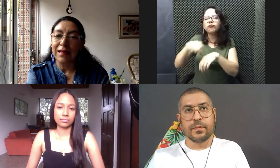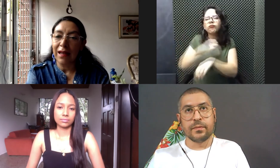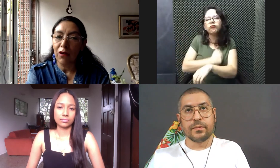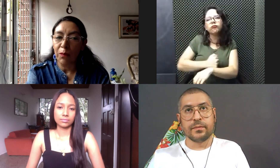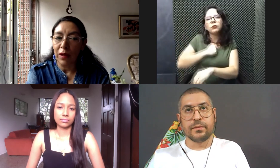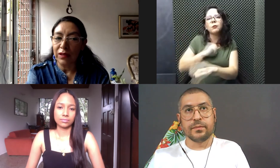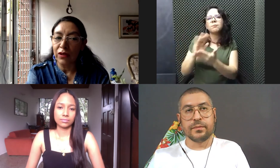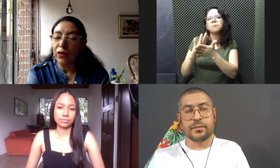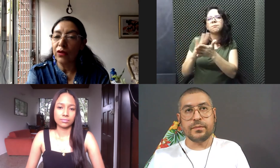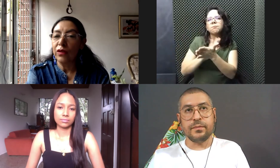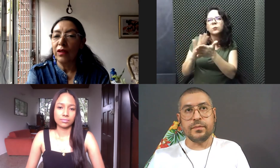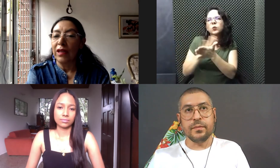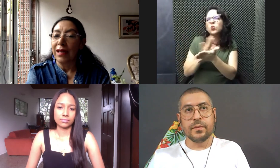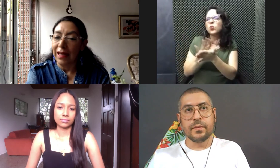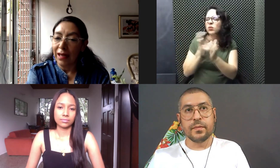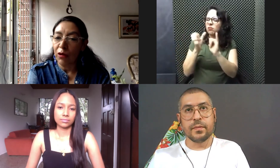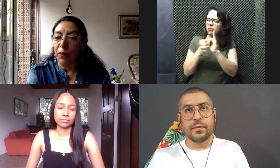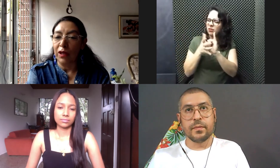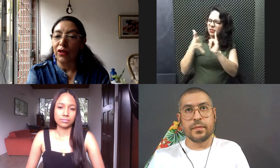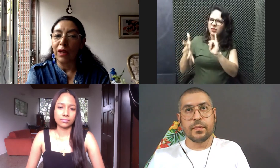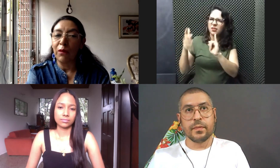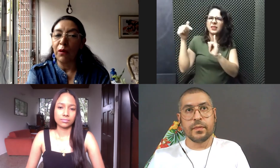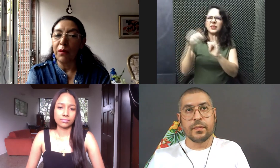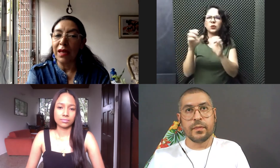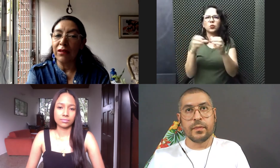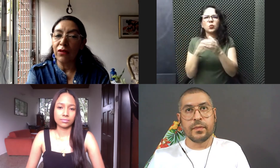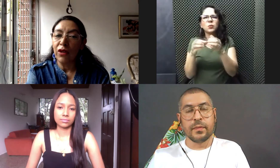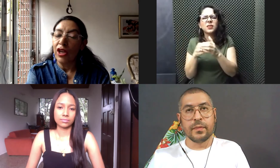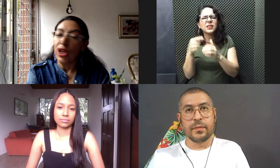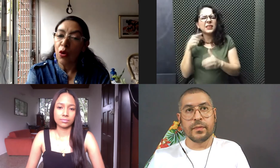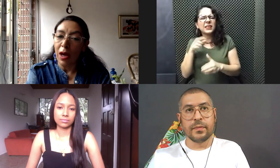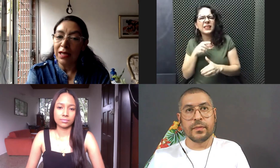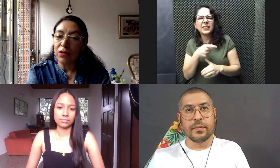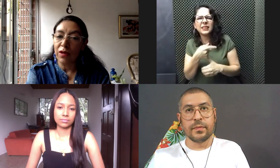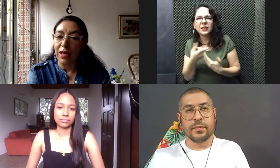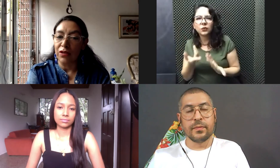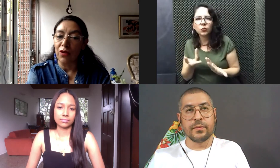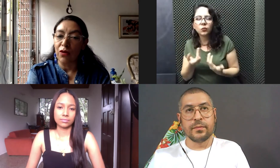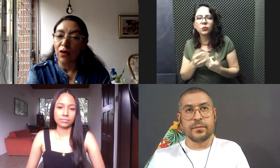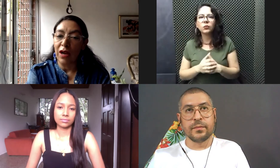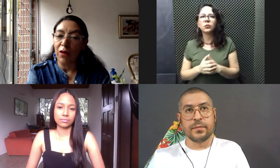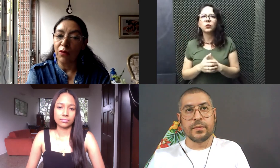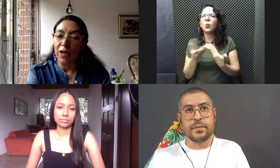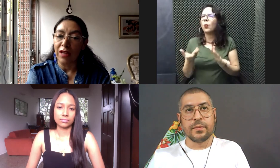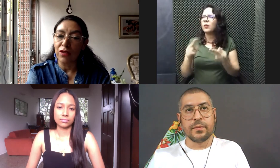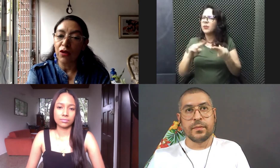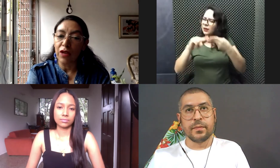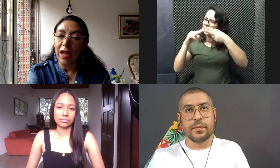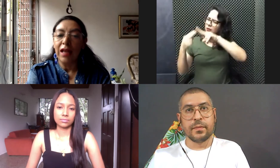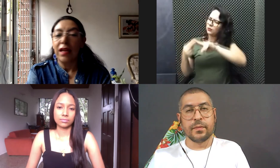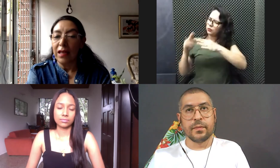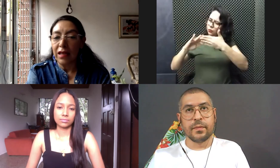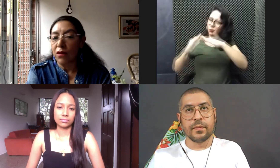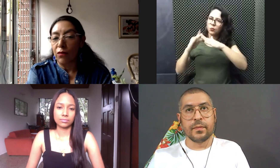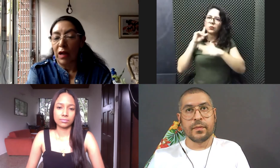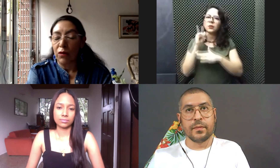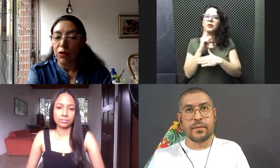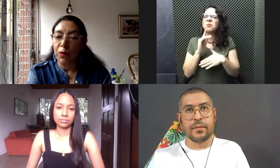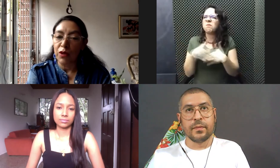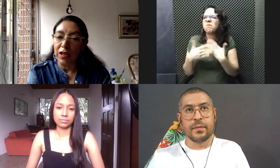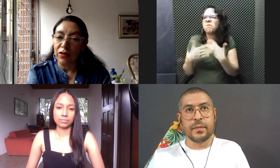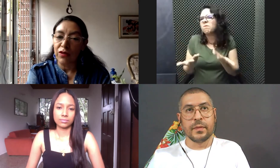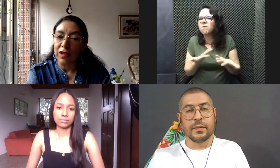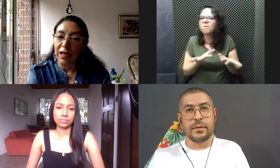qué es la corporación El Movimiento y cuál es su relación con la comunidad sorda y con